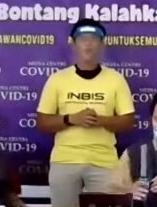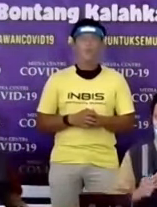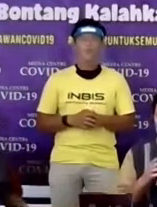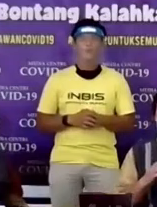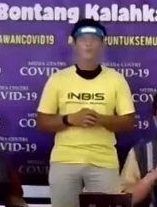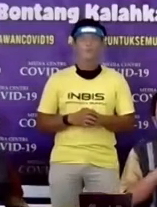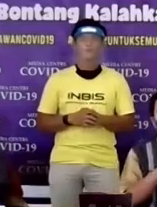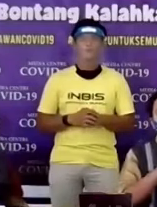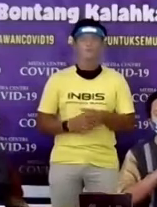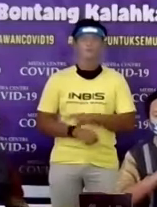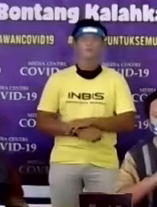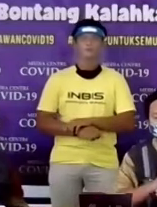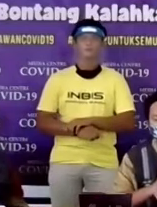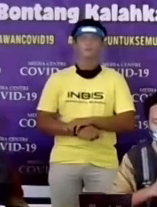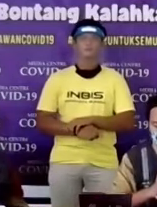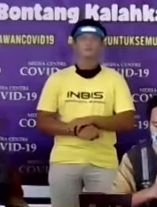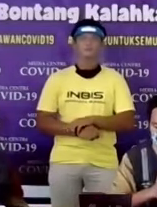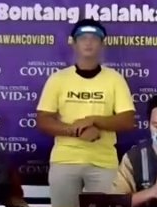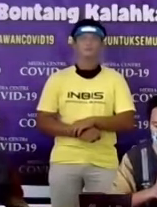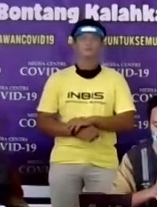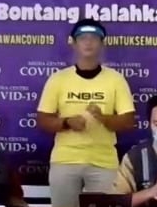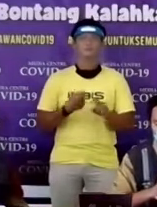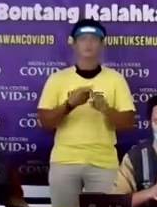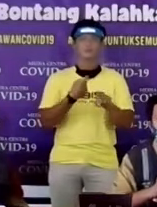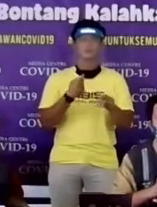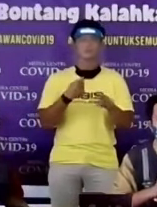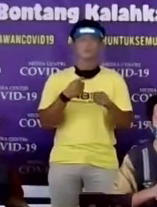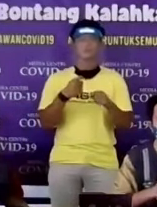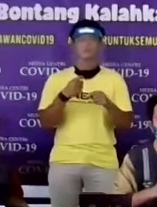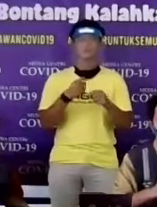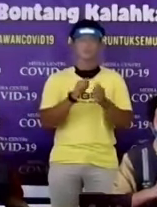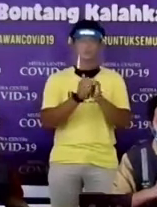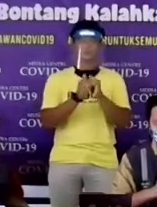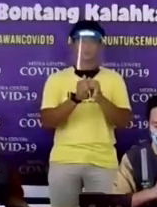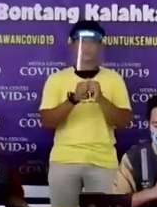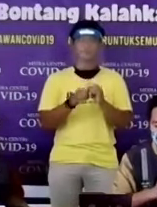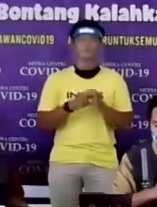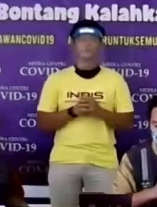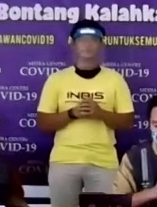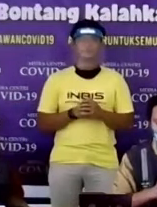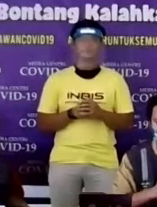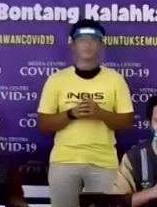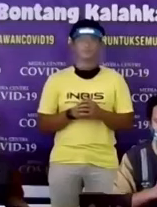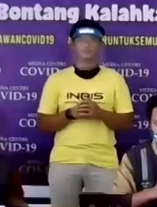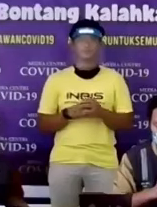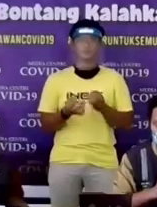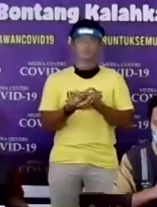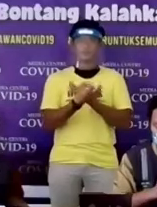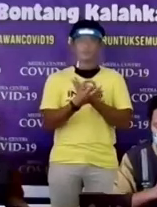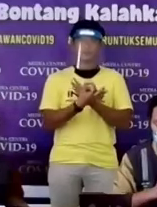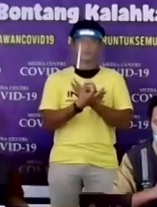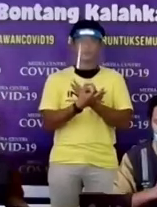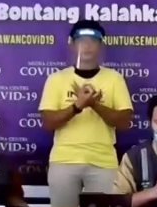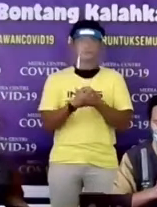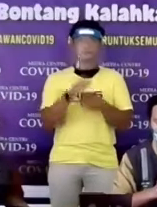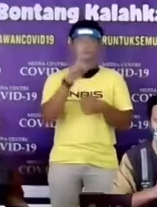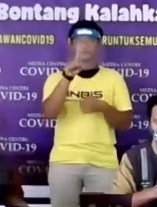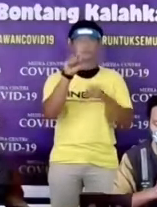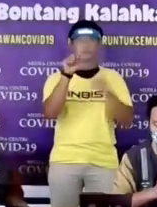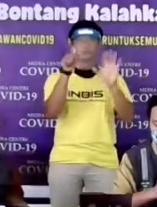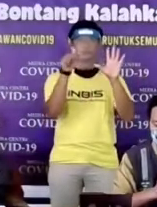tg4r mk10e demikian 226 kami sampaikan cluster perusahaan yaitu bkt sebanyak 167 kasus